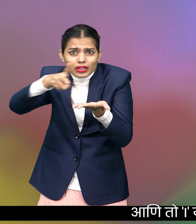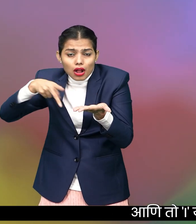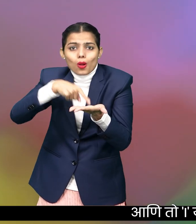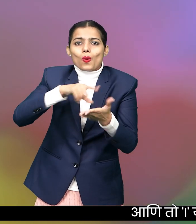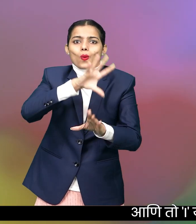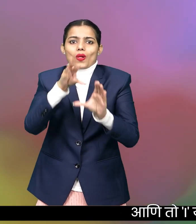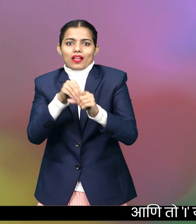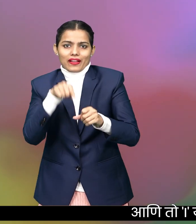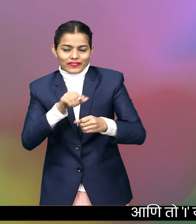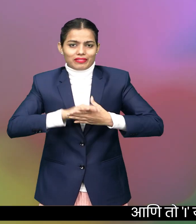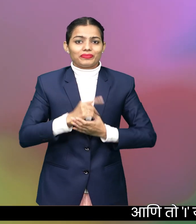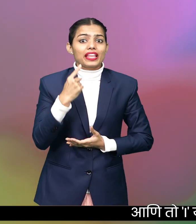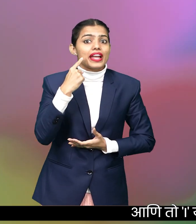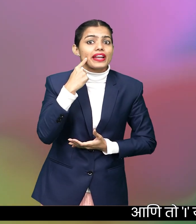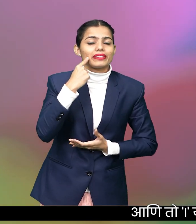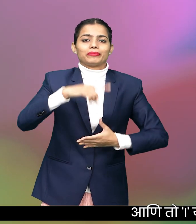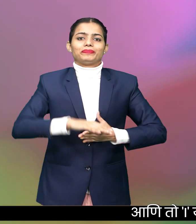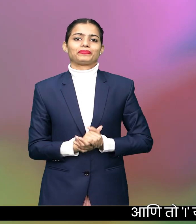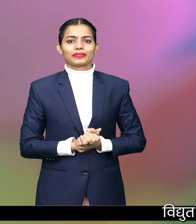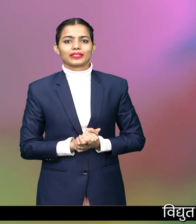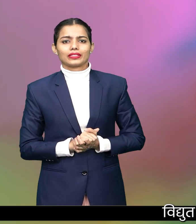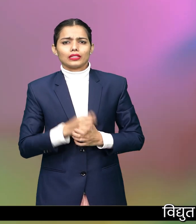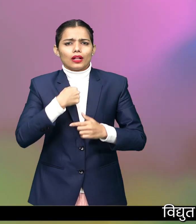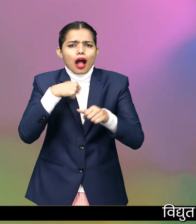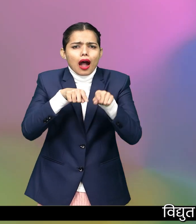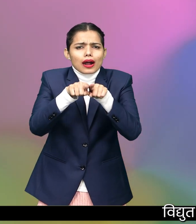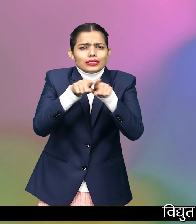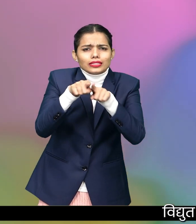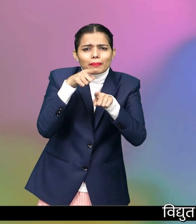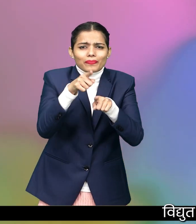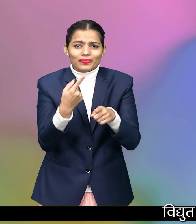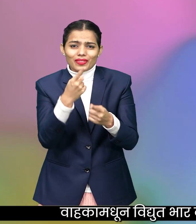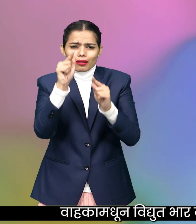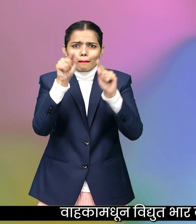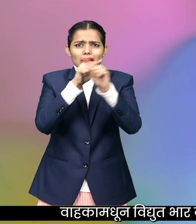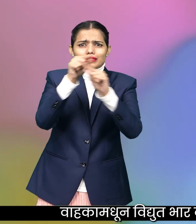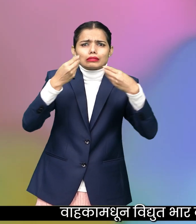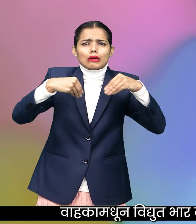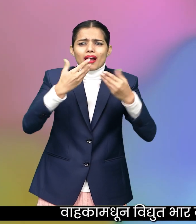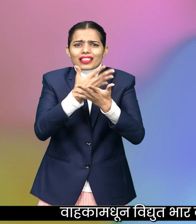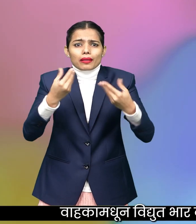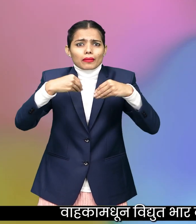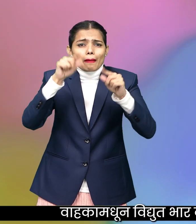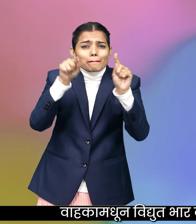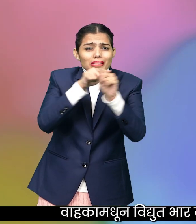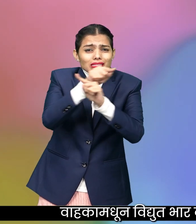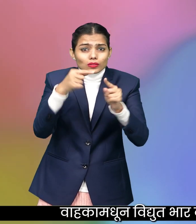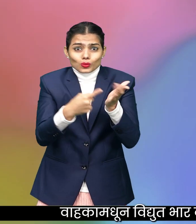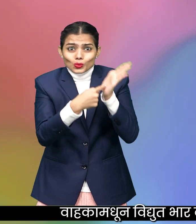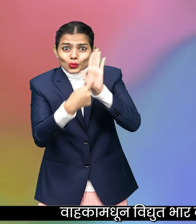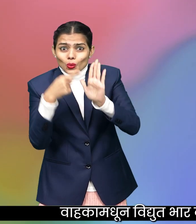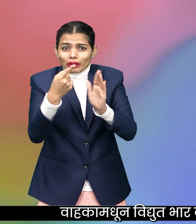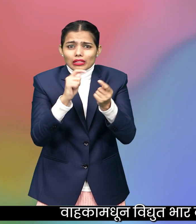विद्युत प्रवाहाची व्याख्या: वाहकामधून विद्युत भार वाहण्याचा